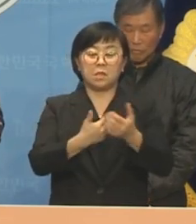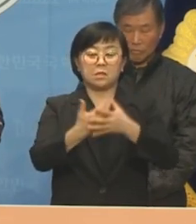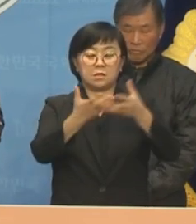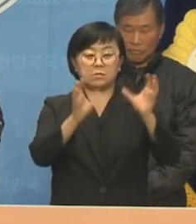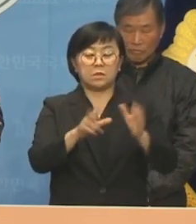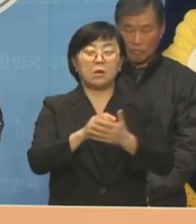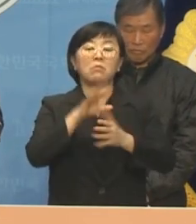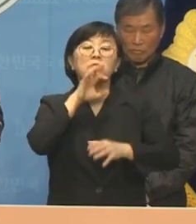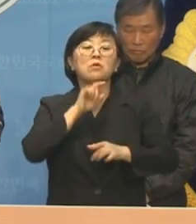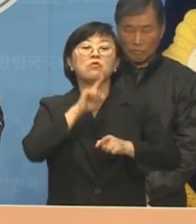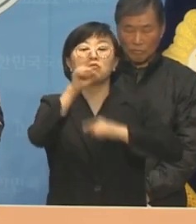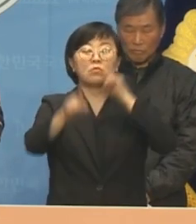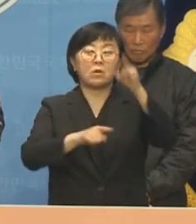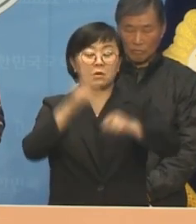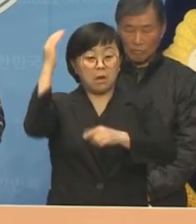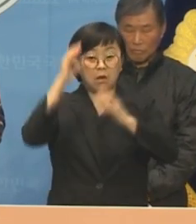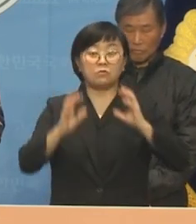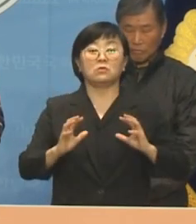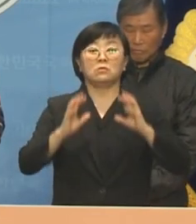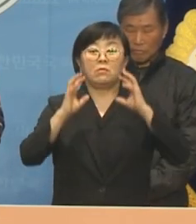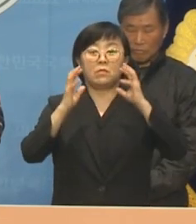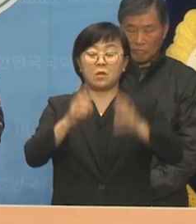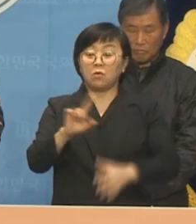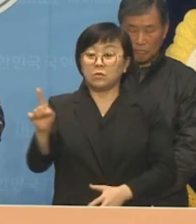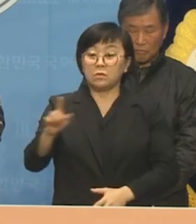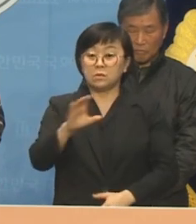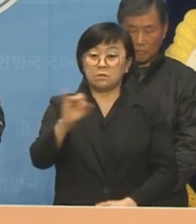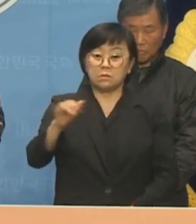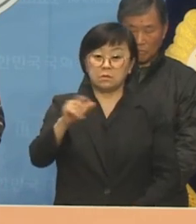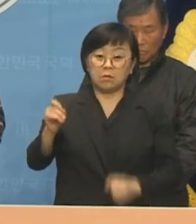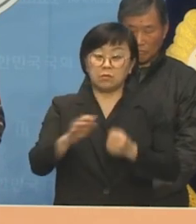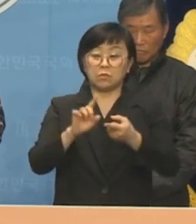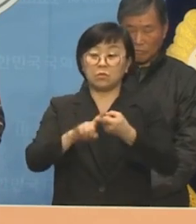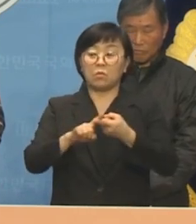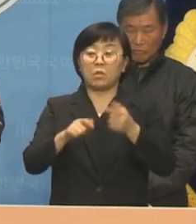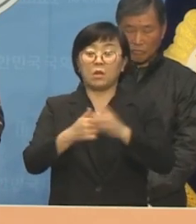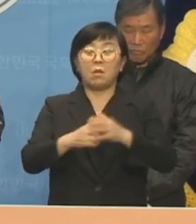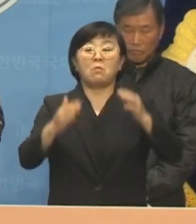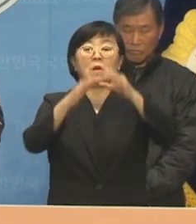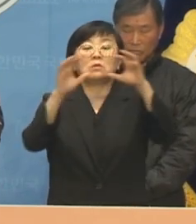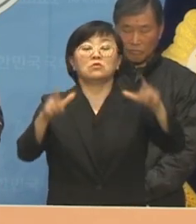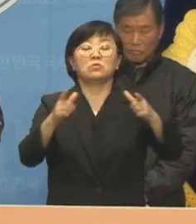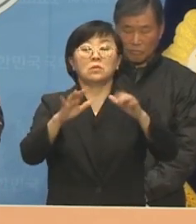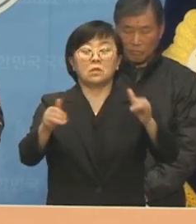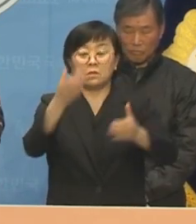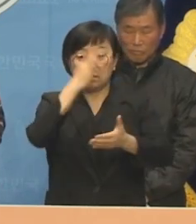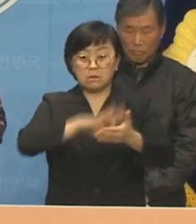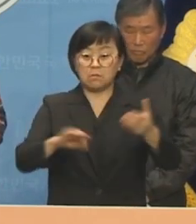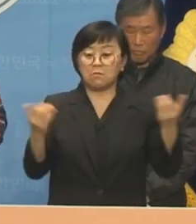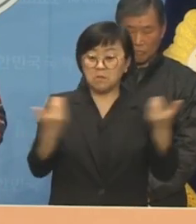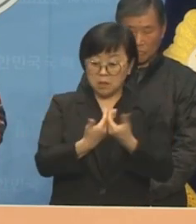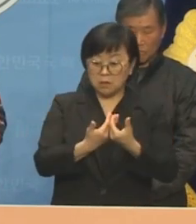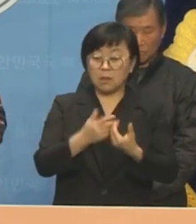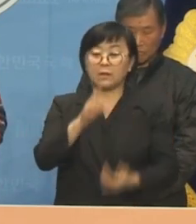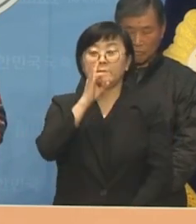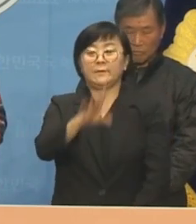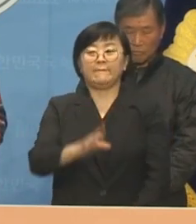유발, 대한민국에서 어떤 이장도 마을 주민의 이익을 반하는 일을 할 수